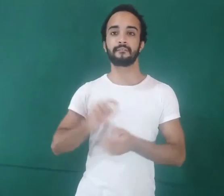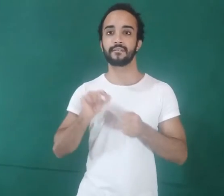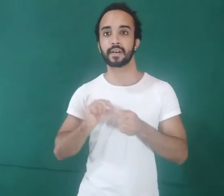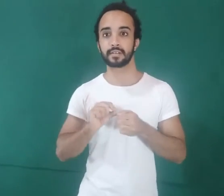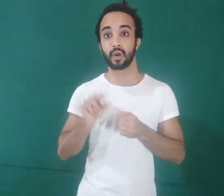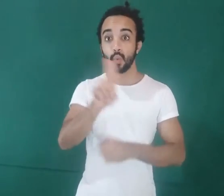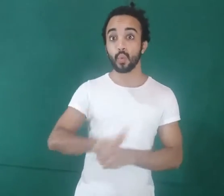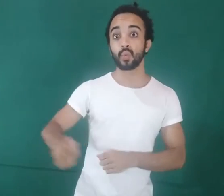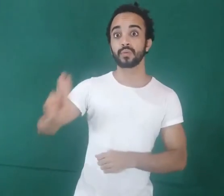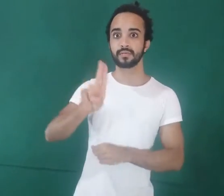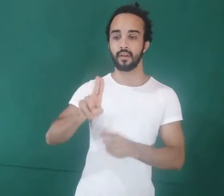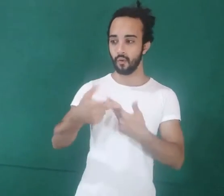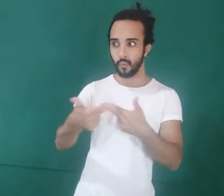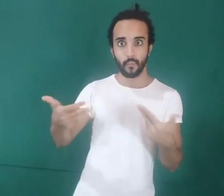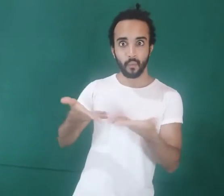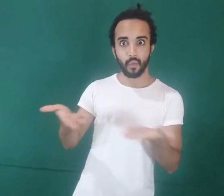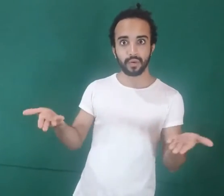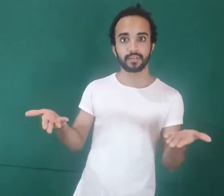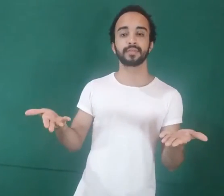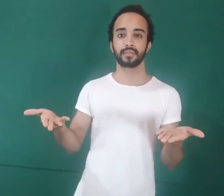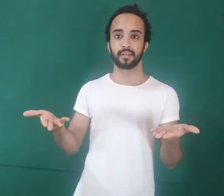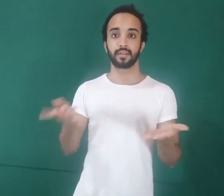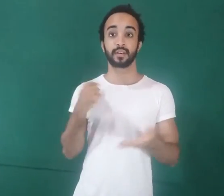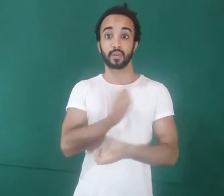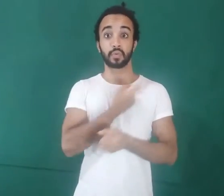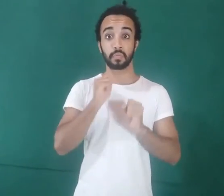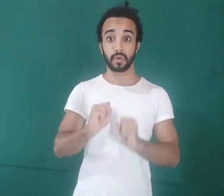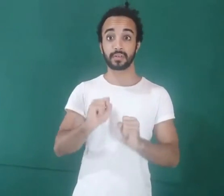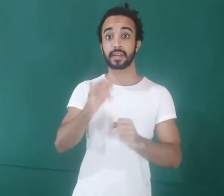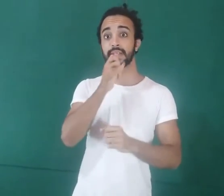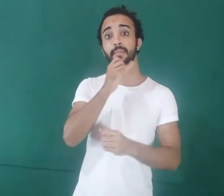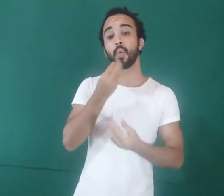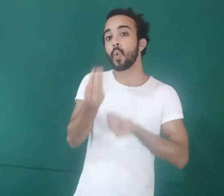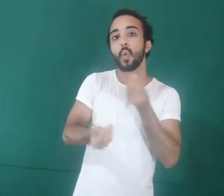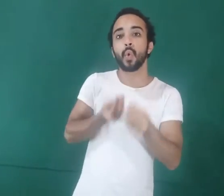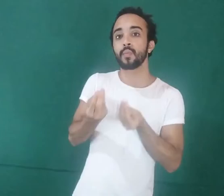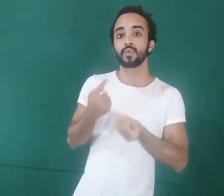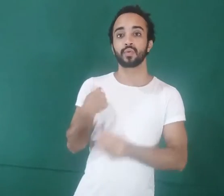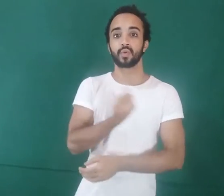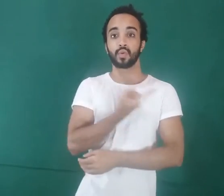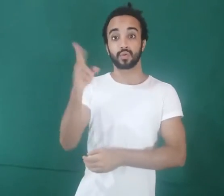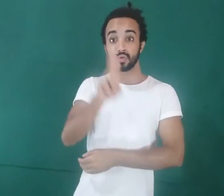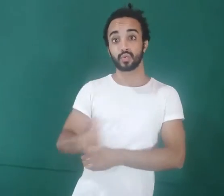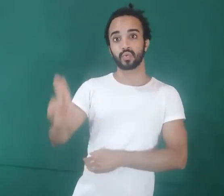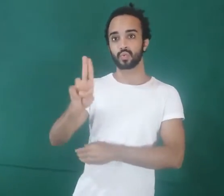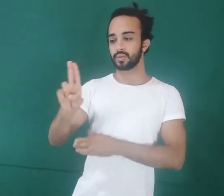fazer o uso dessas coisas de maneira que a gente possa... Porque a maneira que a gente usa vira dado. Esses